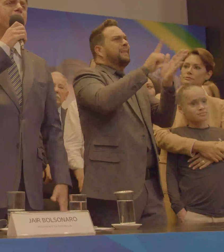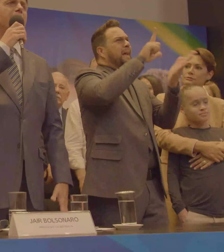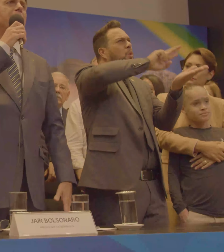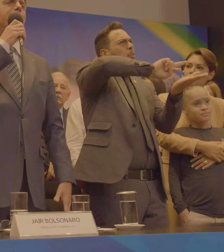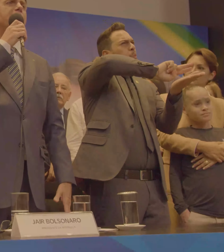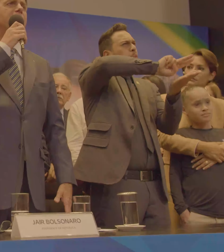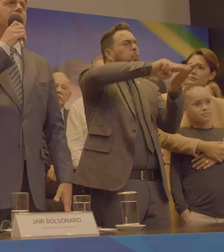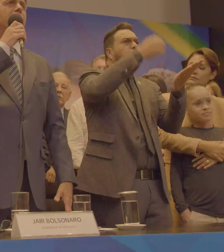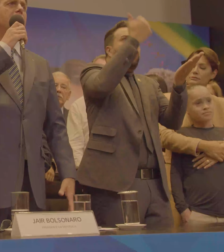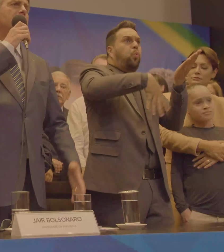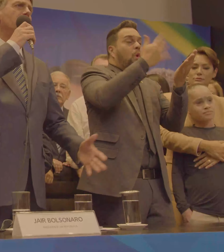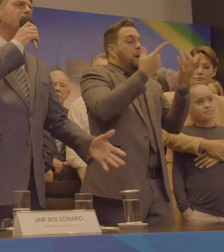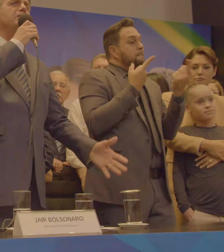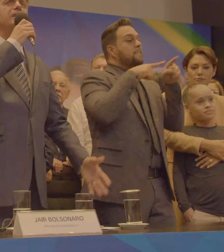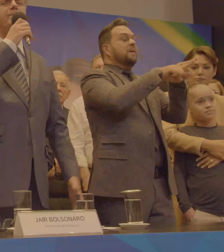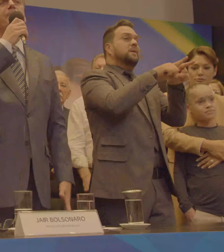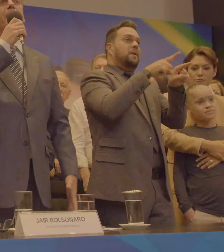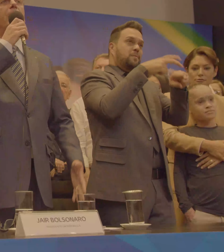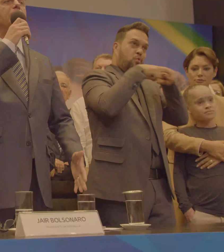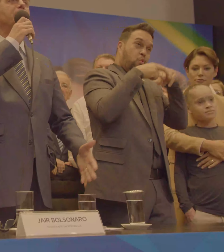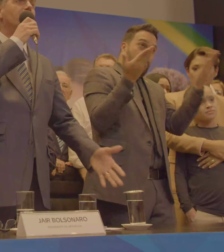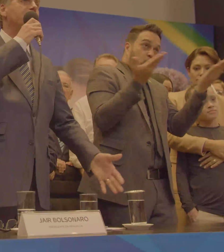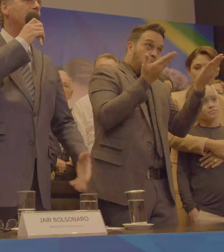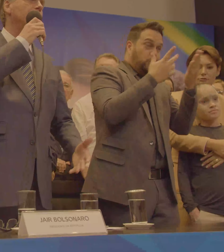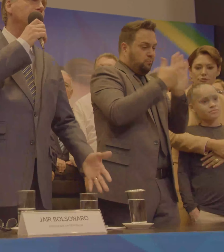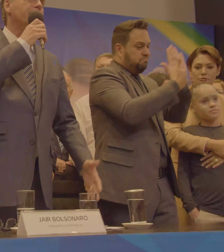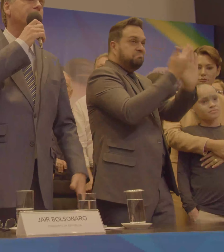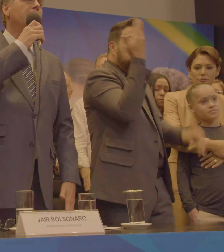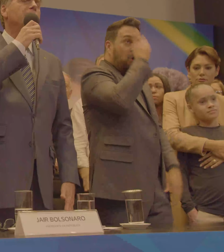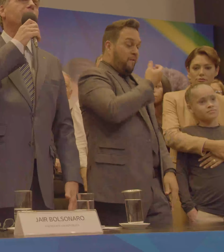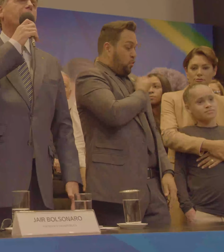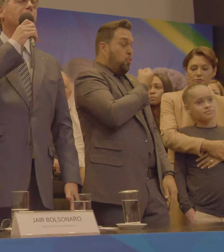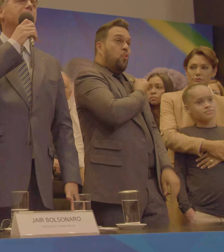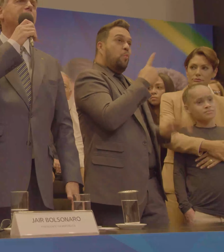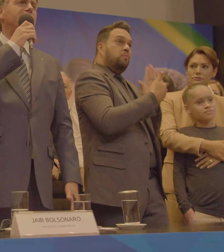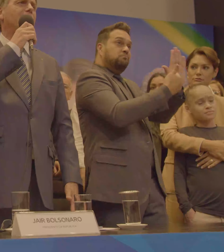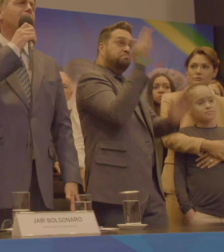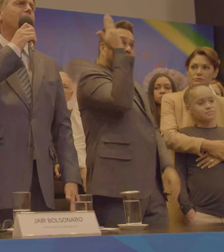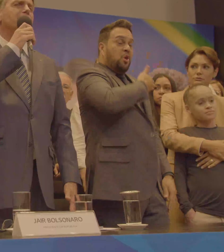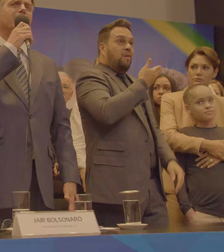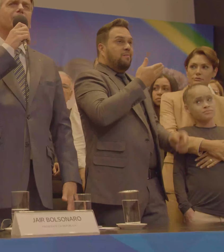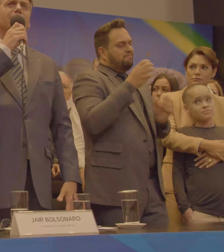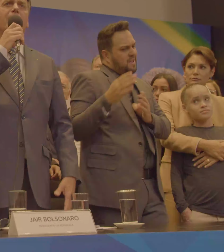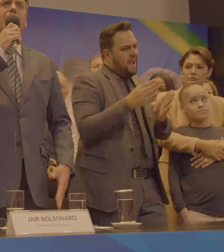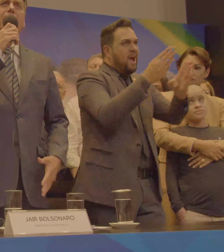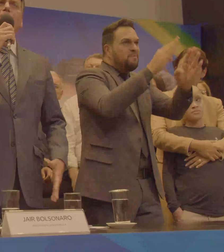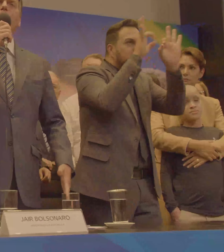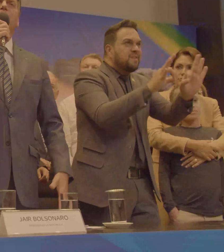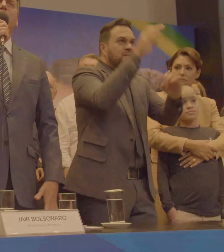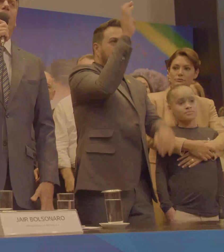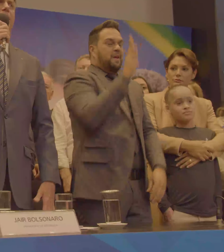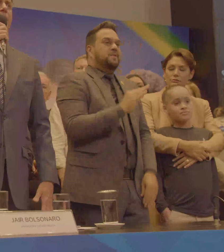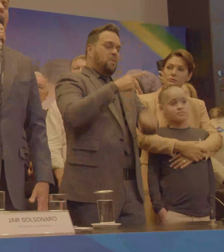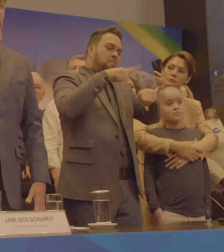coisa feita em parceria que hoje em dia a gente mostra com números que o Brasil está no caminho certo. Aqui é